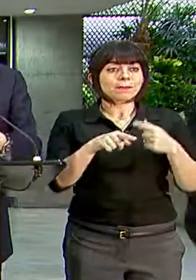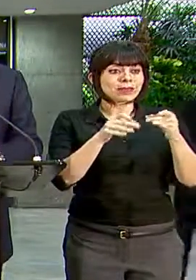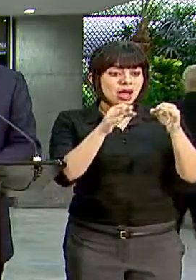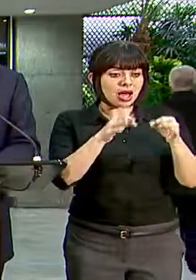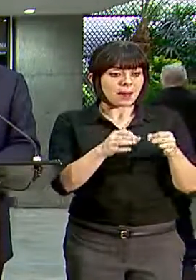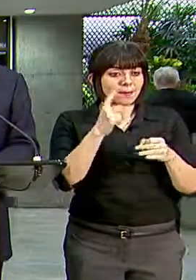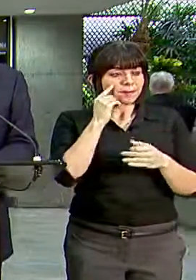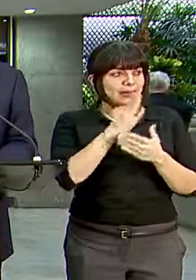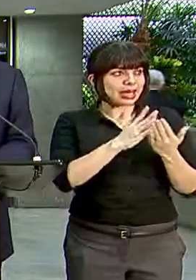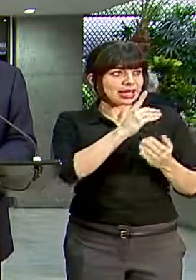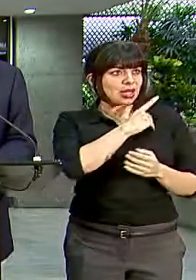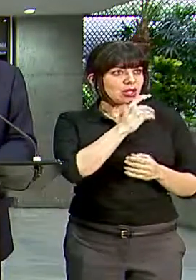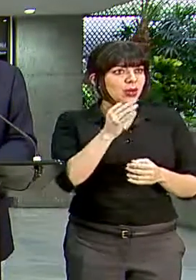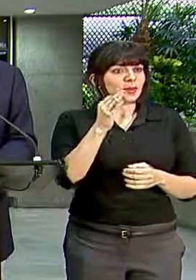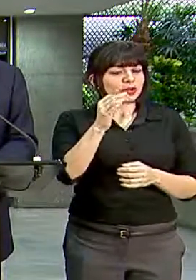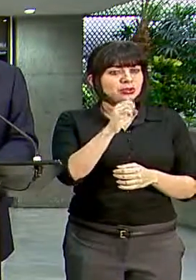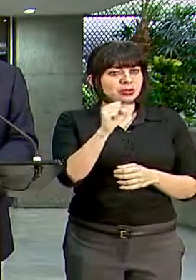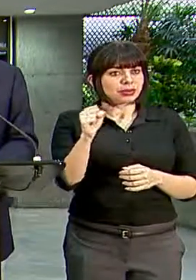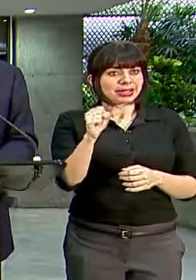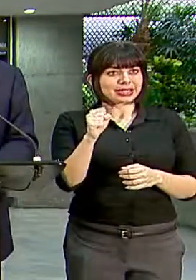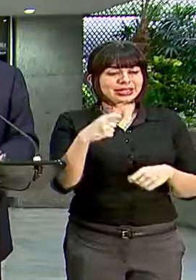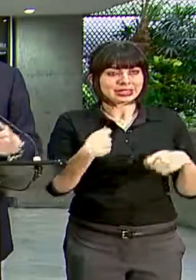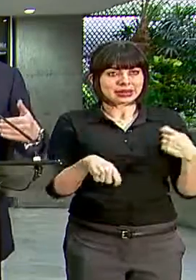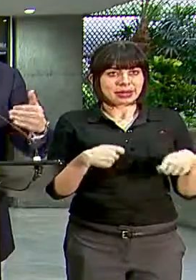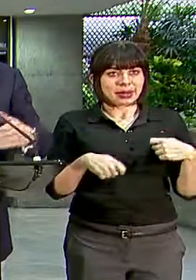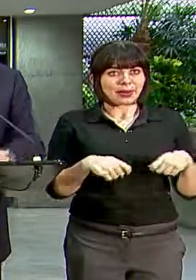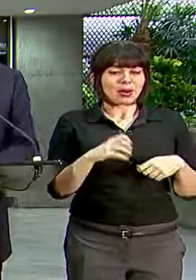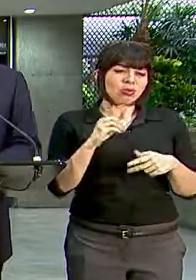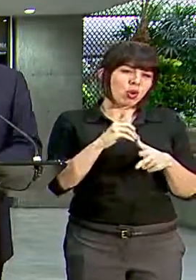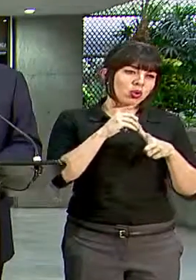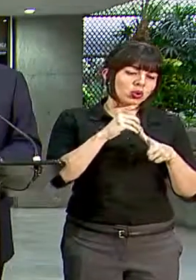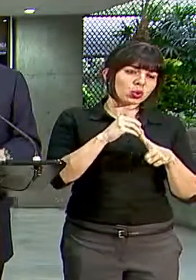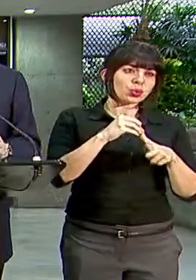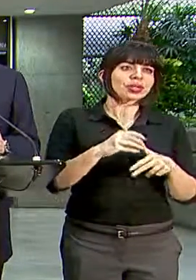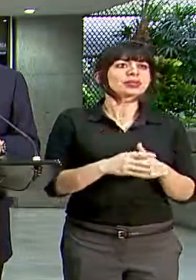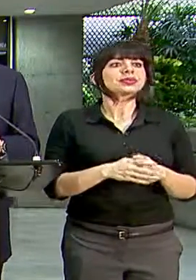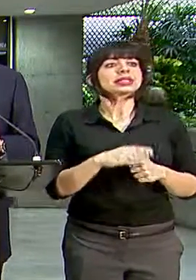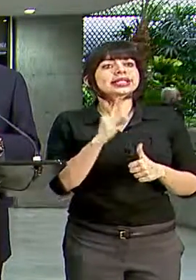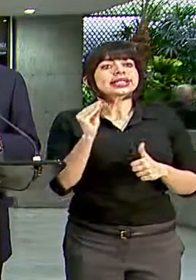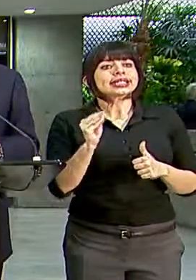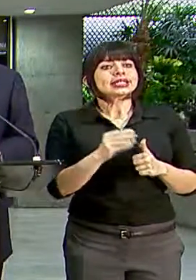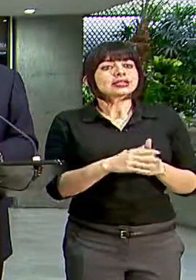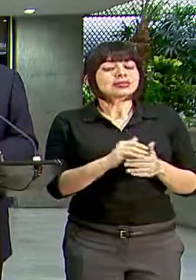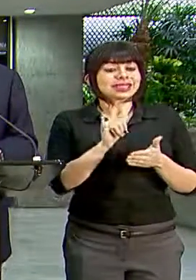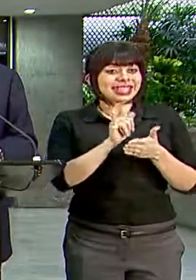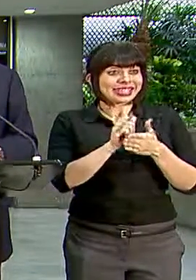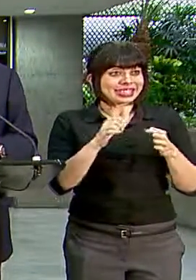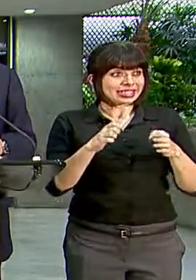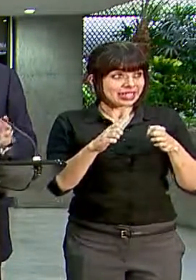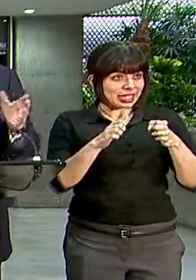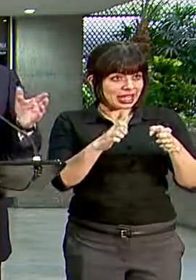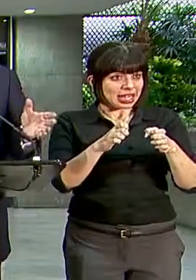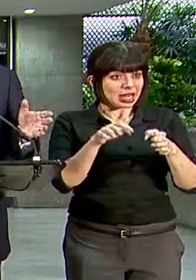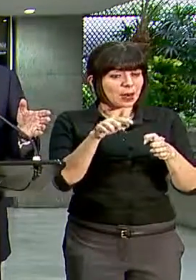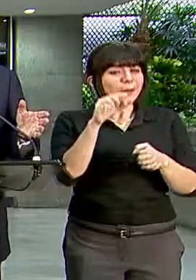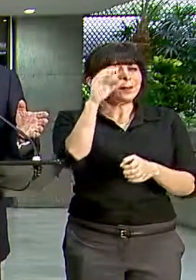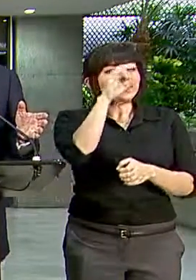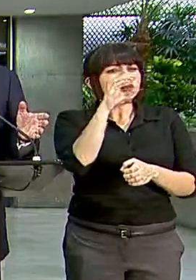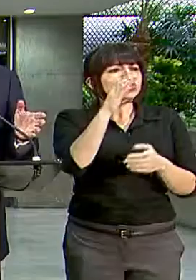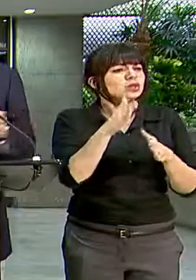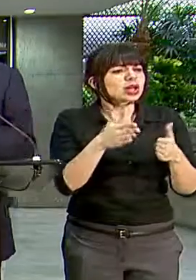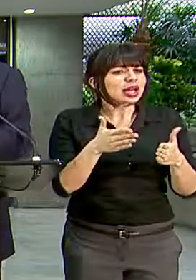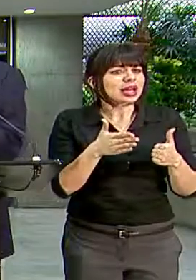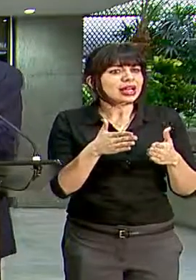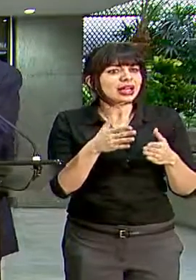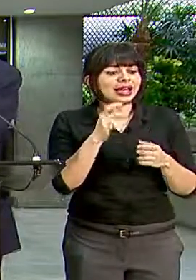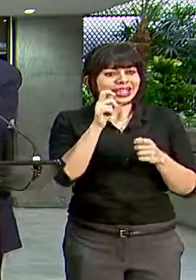decidida por nuestro directorio el próximo mes de septiembre o de octubre, y esa estrategia lo que busca